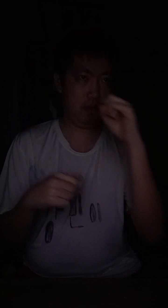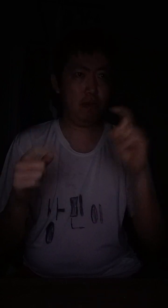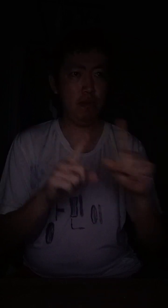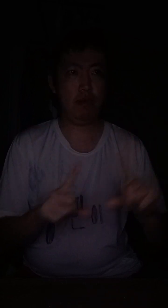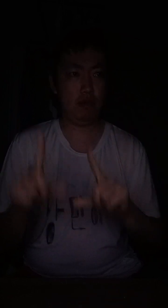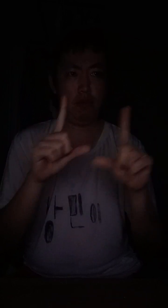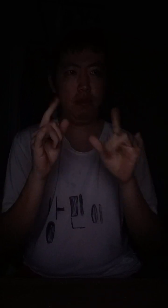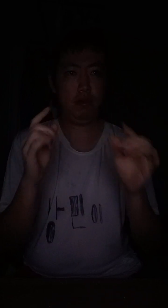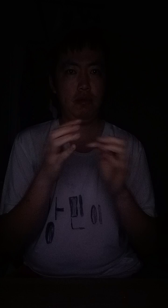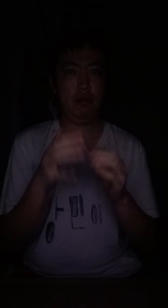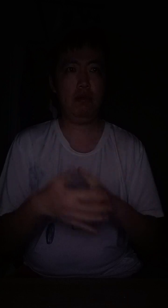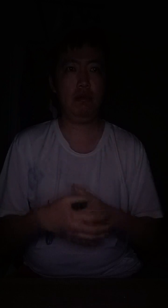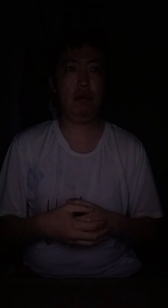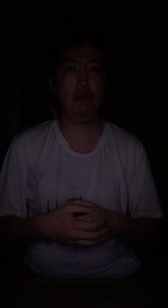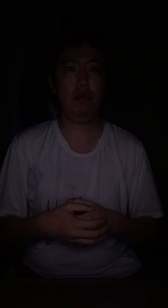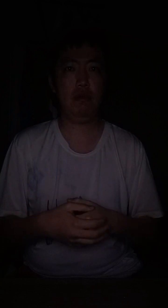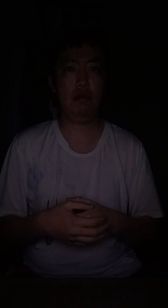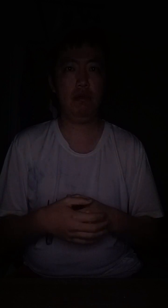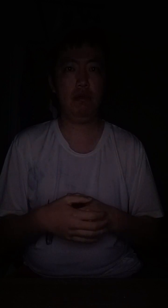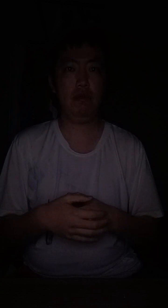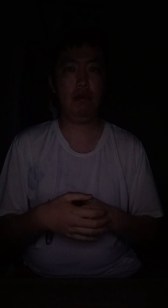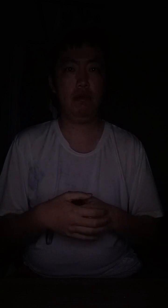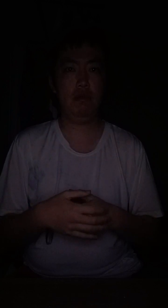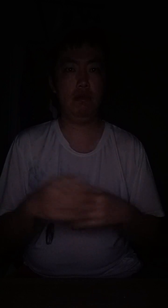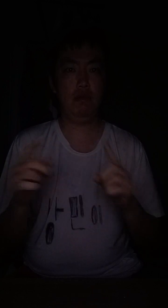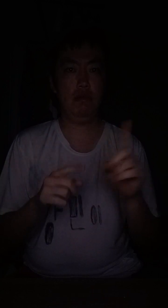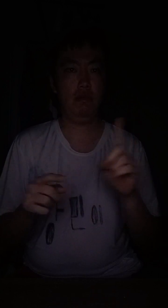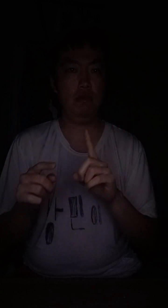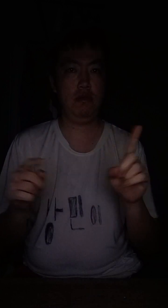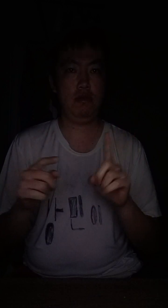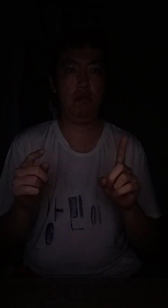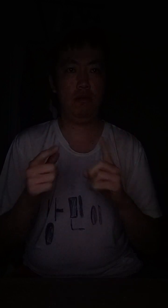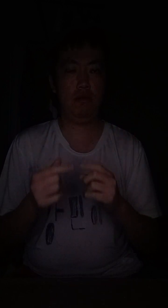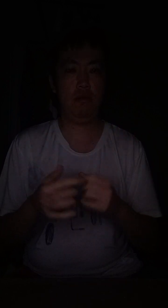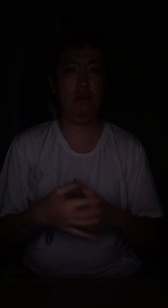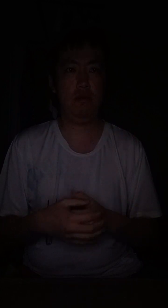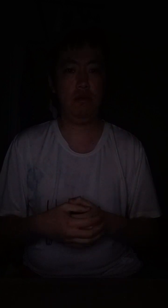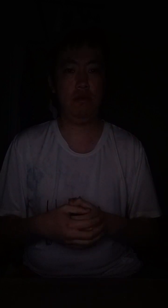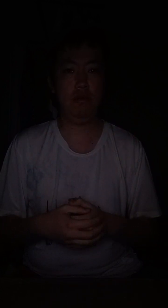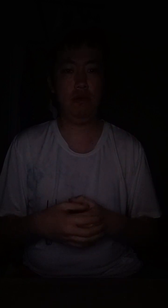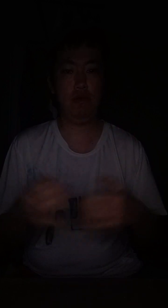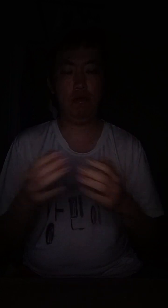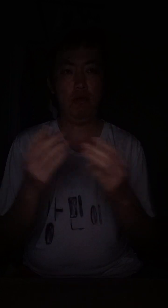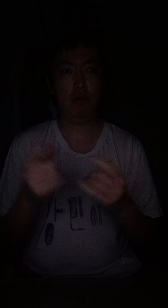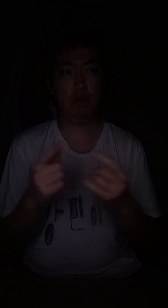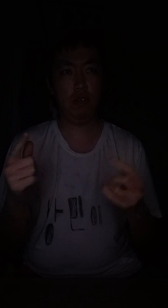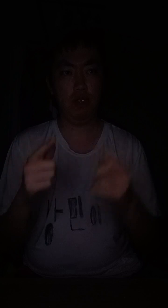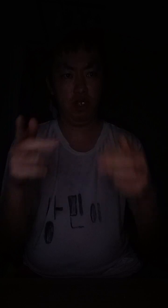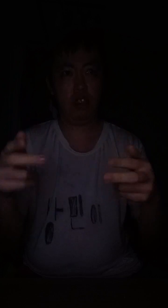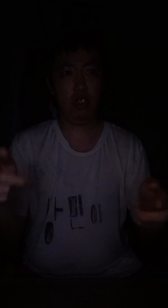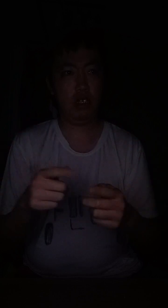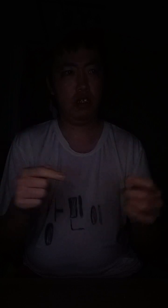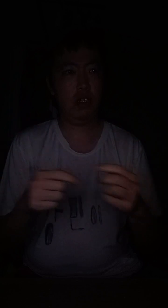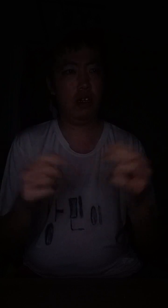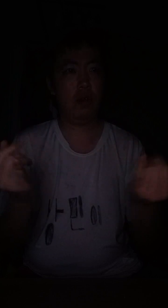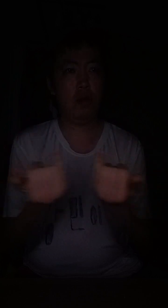거다. 끔찍한 사건이 발생했던 화장실은 대체 어떤 모습이었을까요? 인적이 드문 층과 층 사이에 위치한 남녀 공용